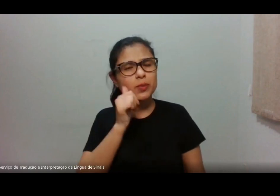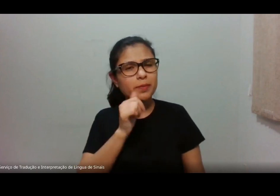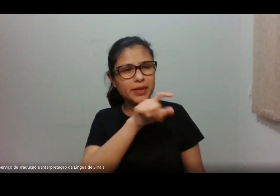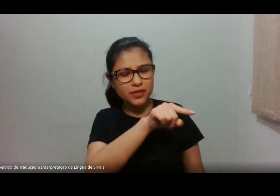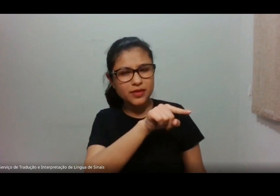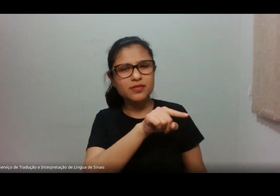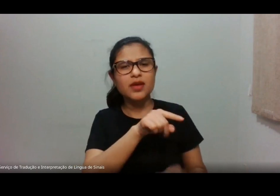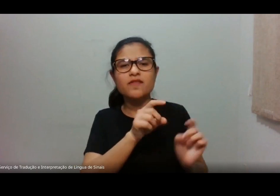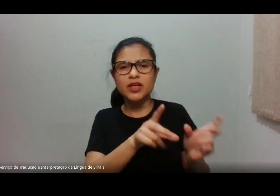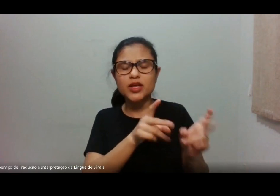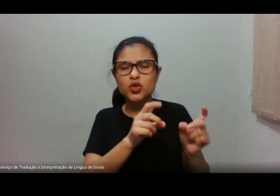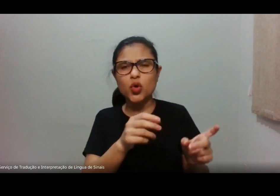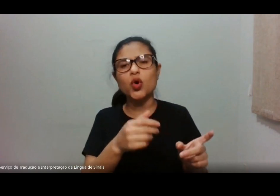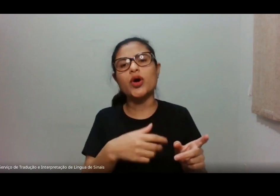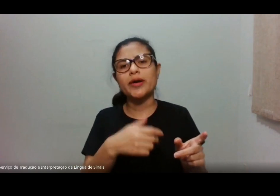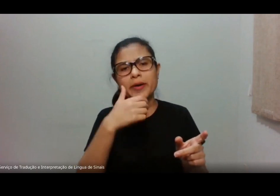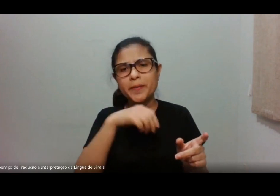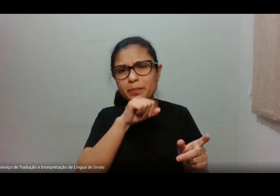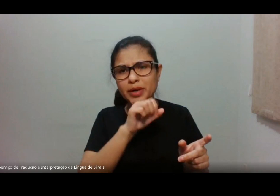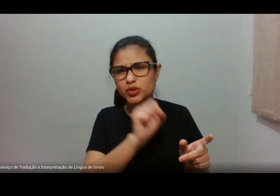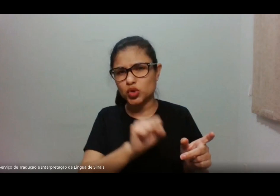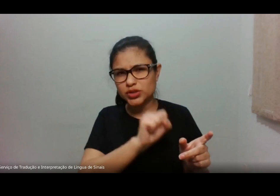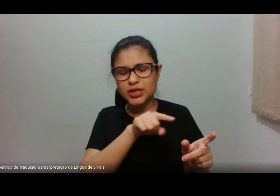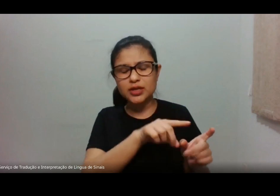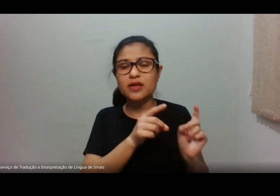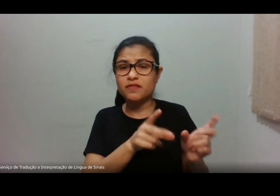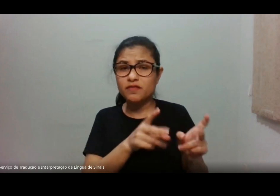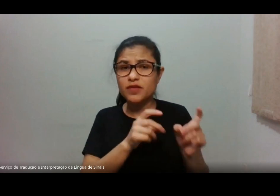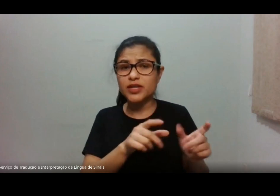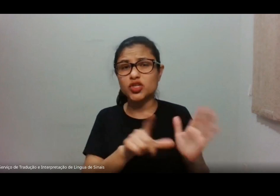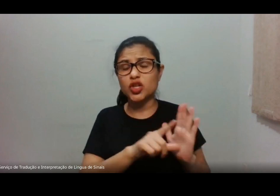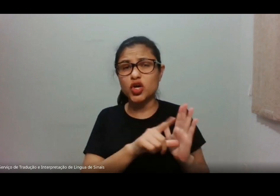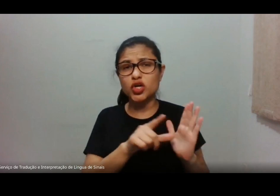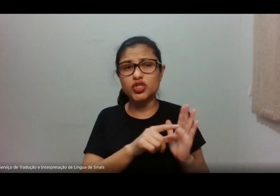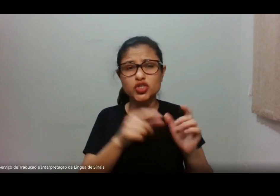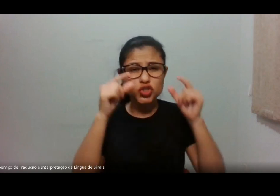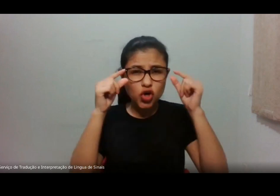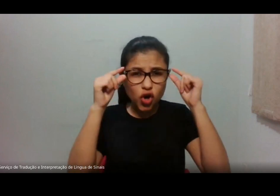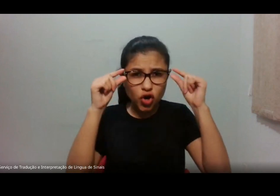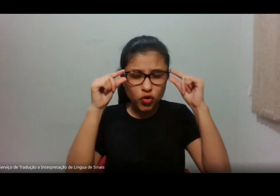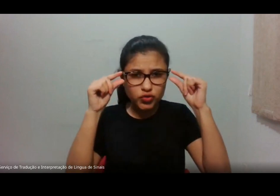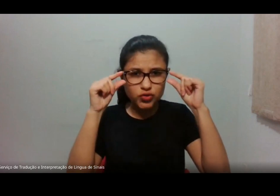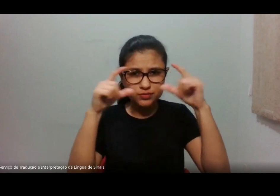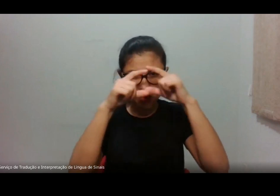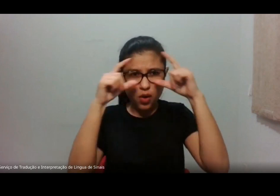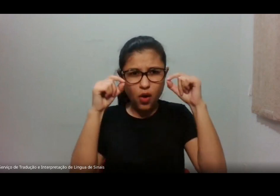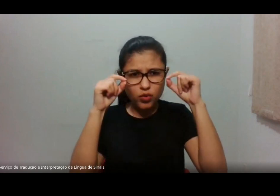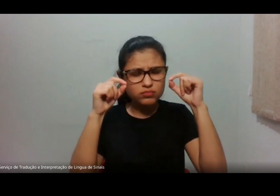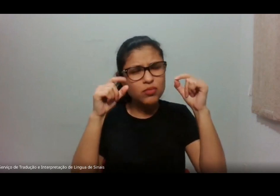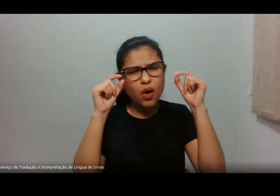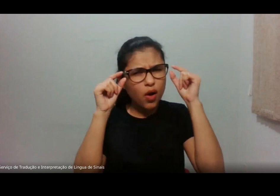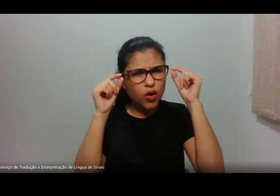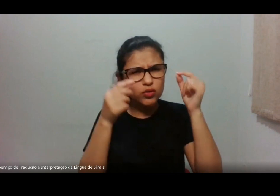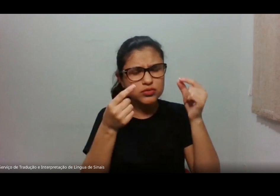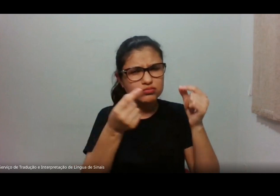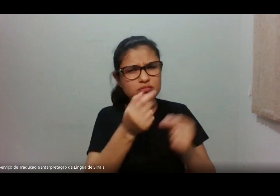eu conheço uma menina que é vendedora, mãe solteira, vendedora numa loja de óculos, esses óculos que não